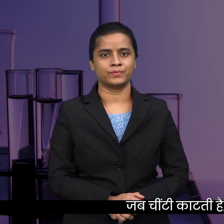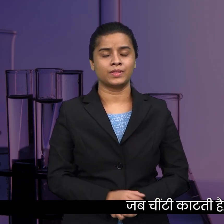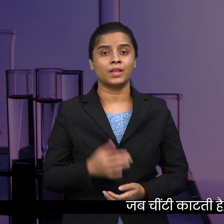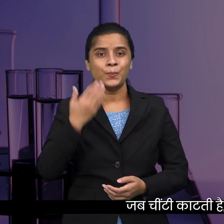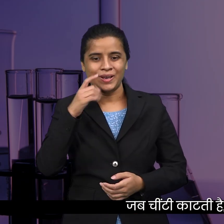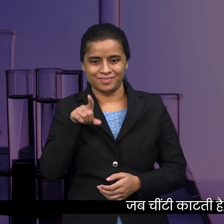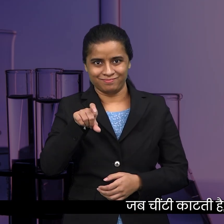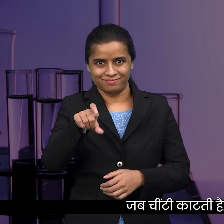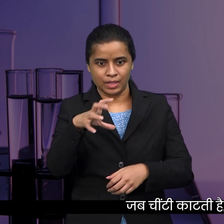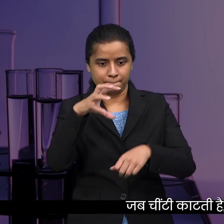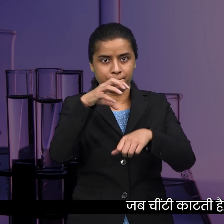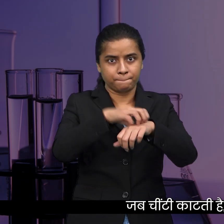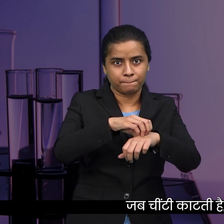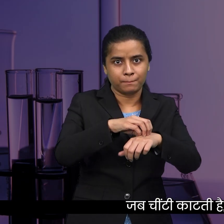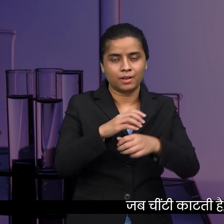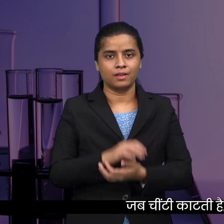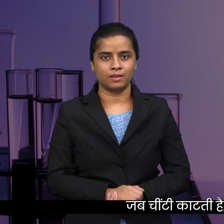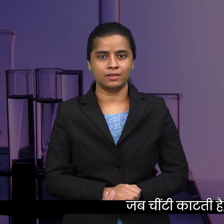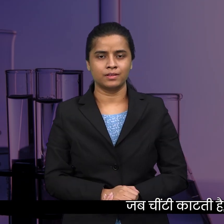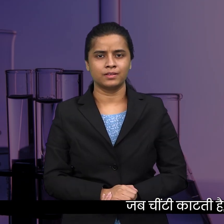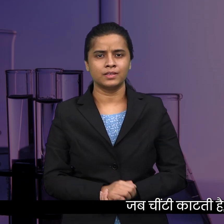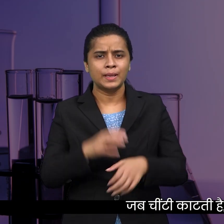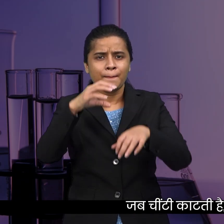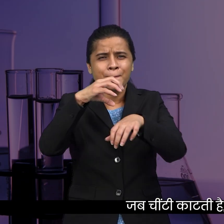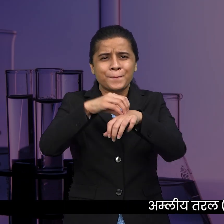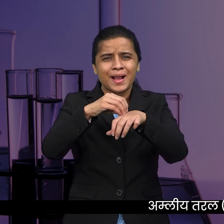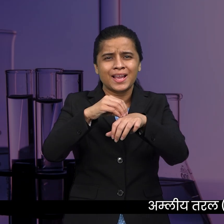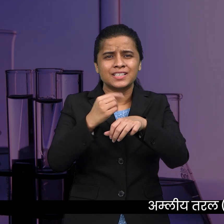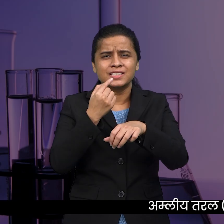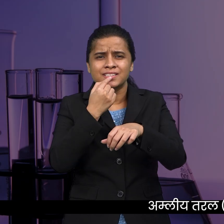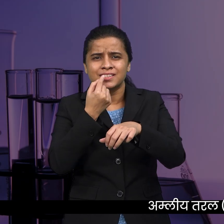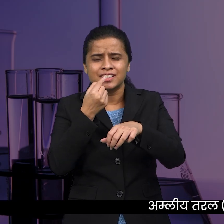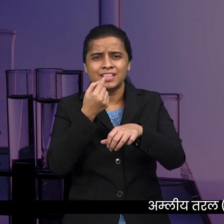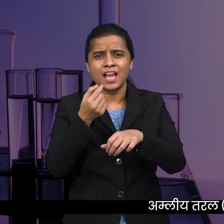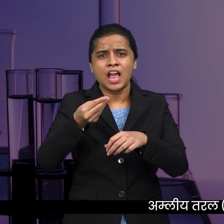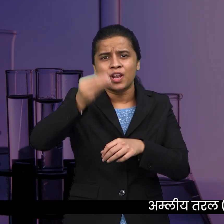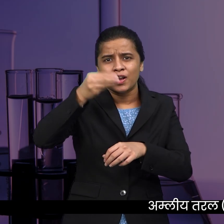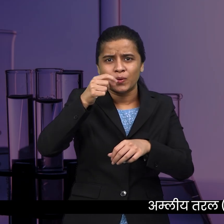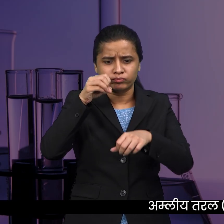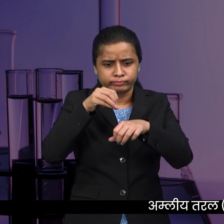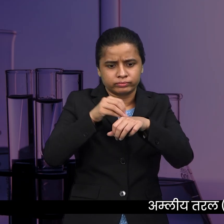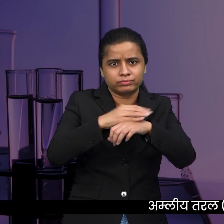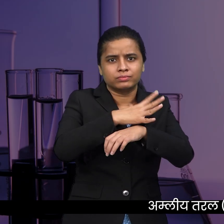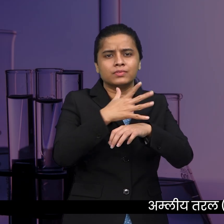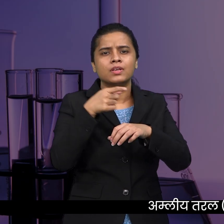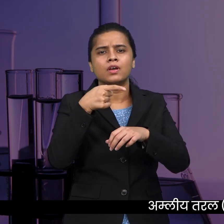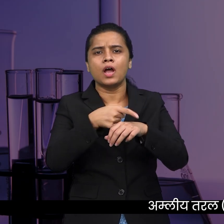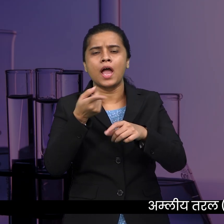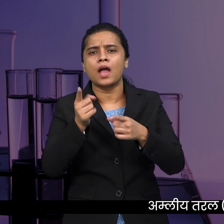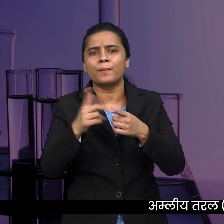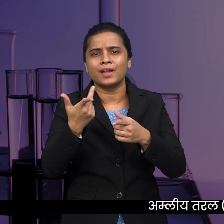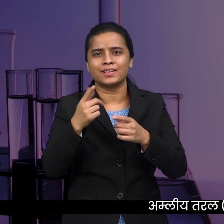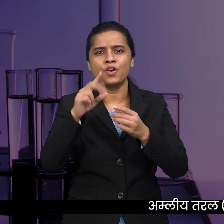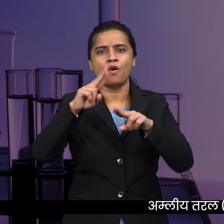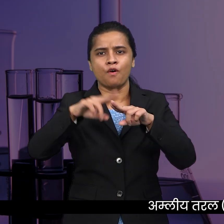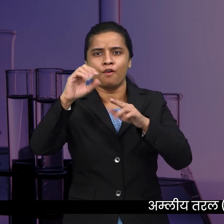जब चींटी काटती है तो वह अपनी त्वचा में एक अम्लीय तरल फार्मिक एसिड छोड़ती है।